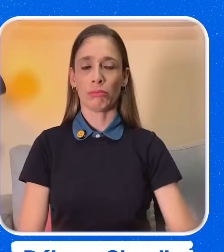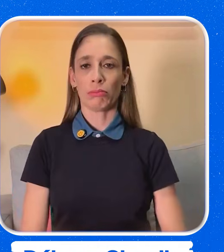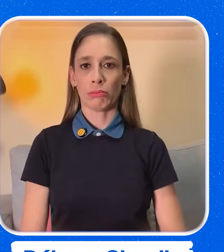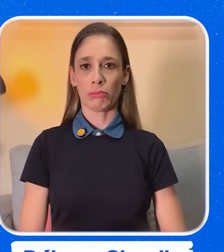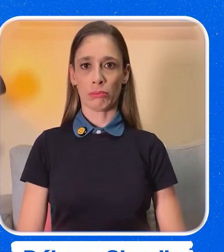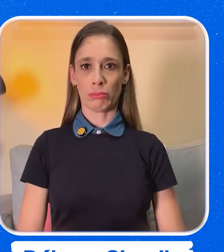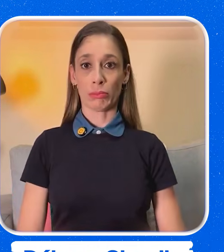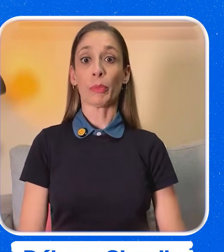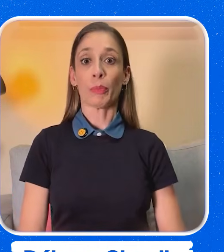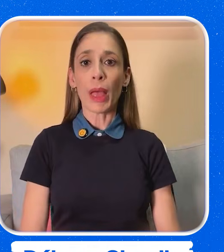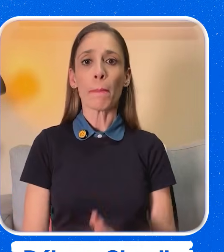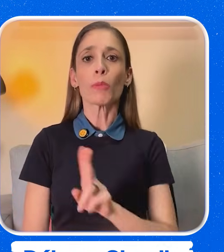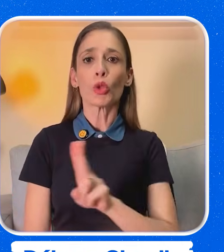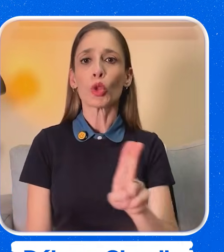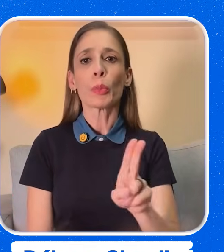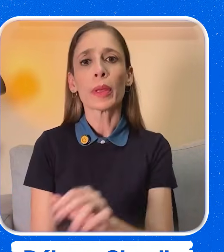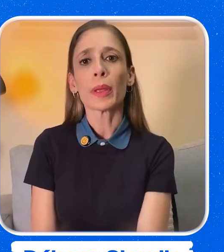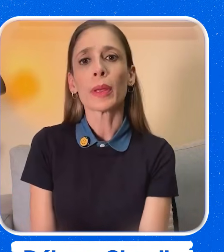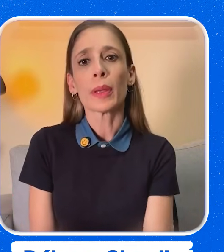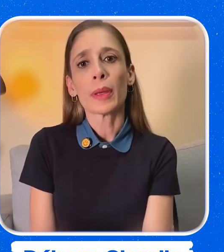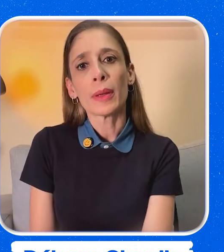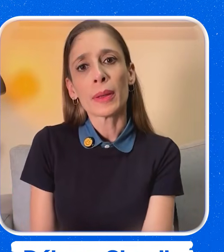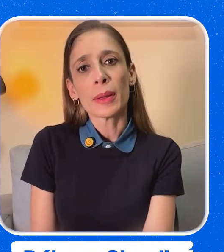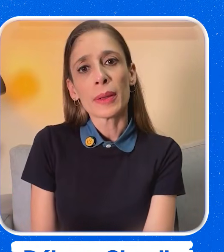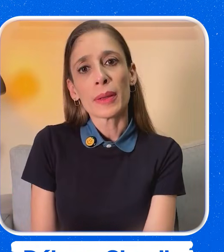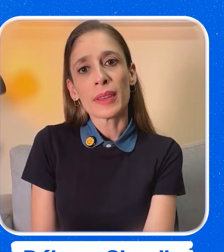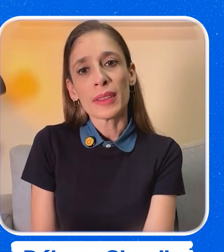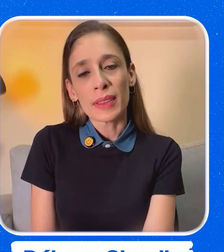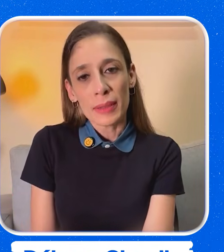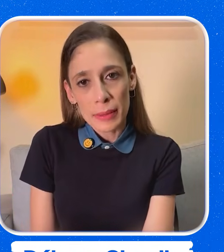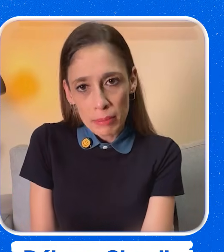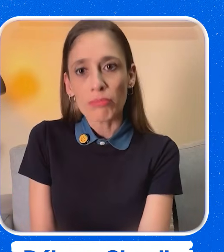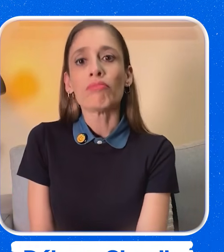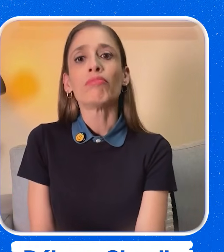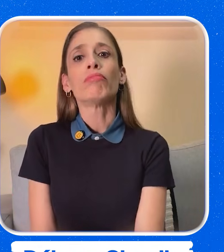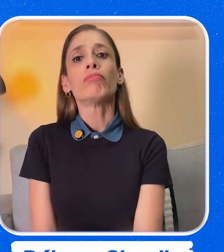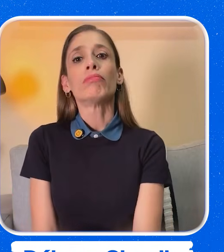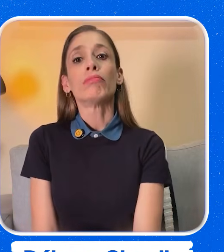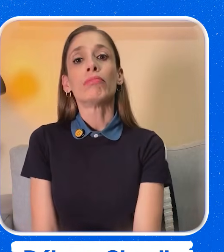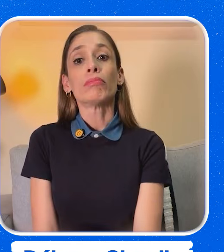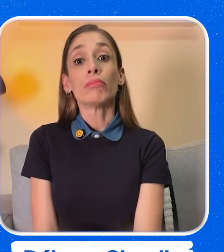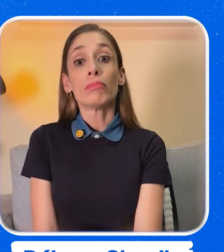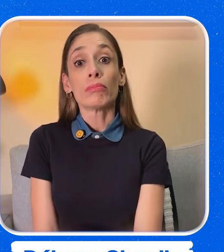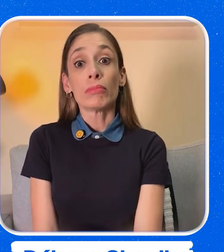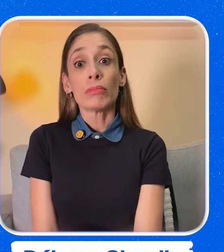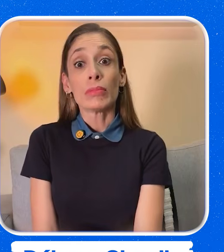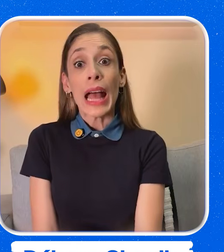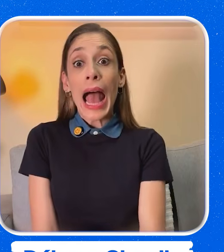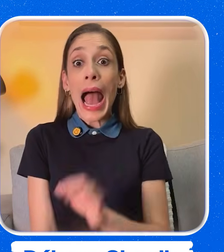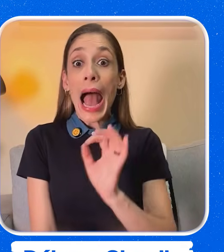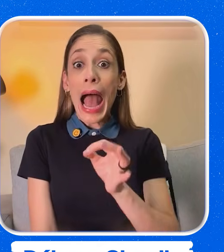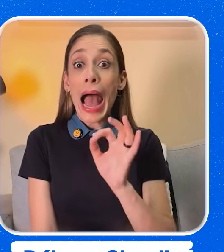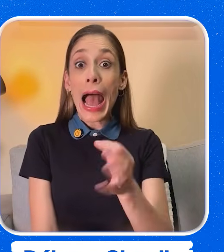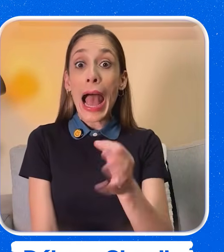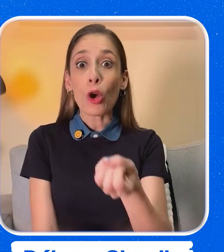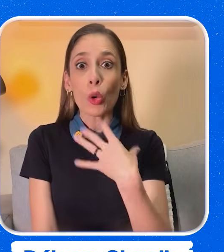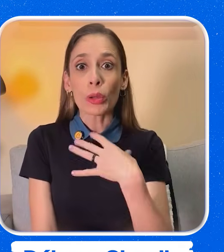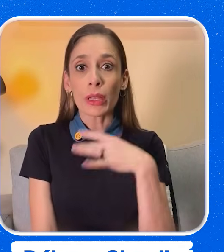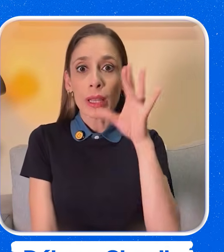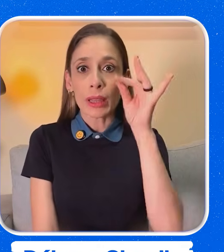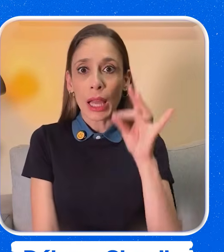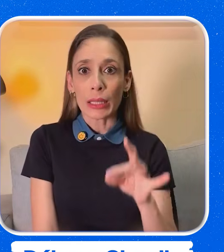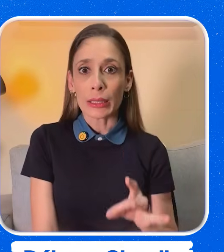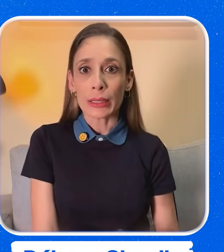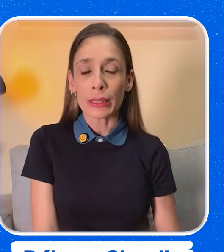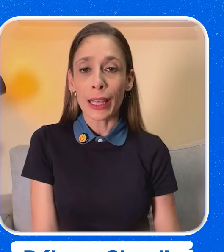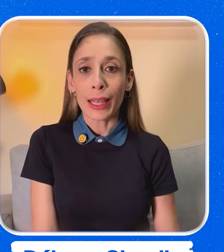Mas, né, meu nome. Eu me chamo Manuele. E o meu sinal mudou, viu, Débora? Ah,